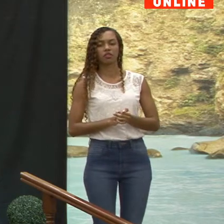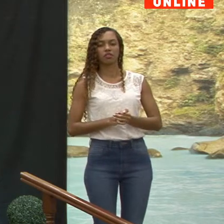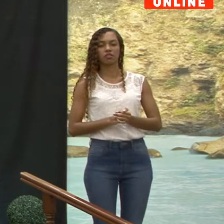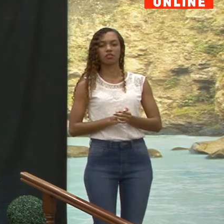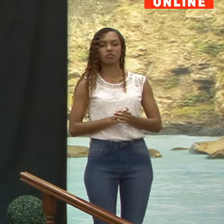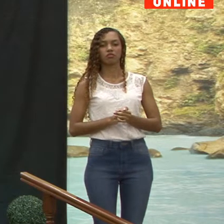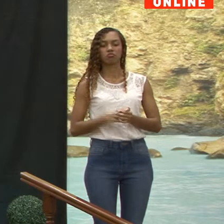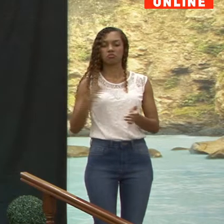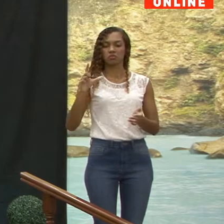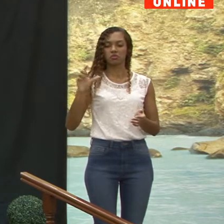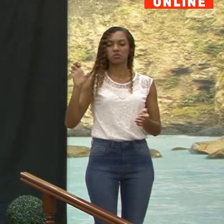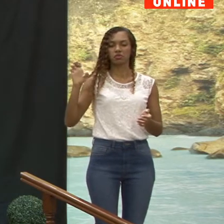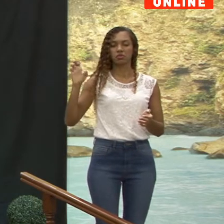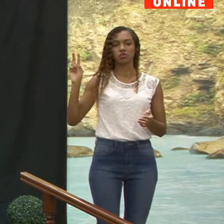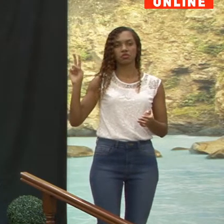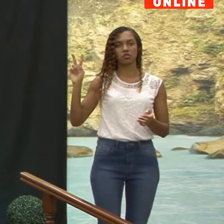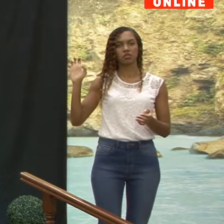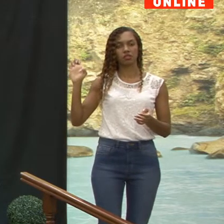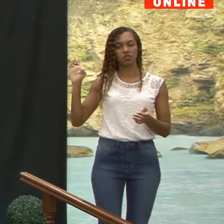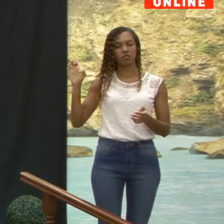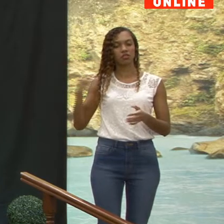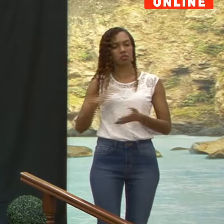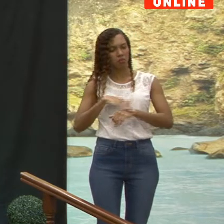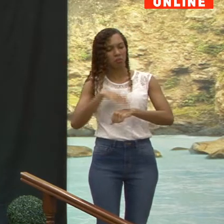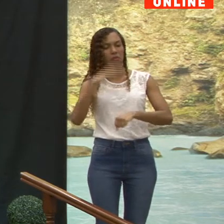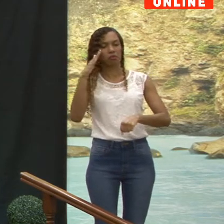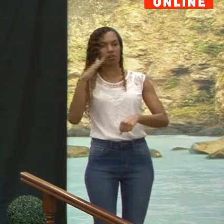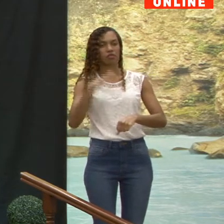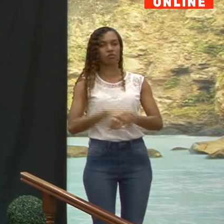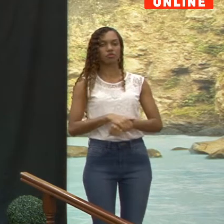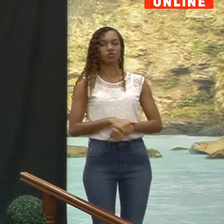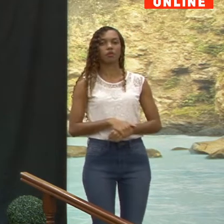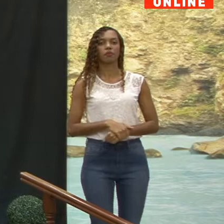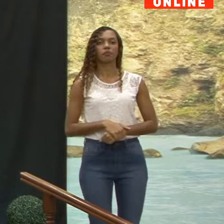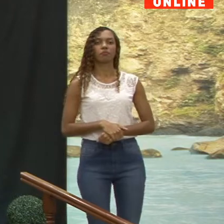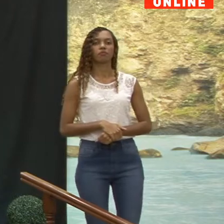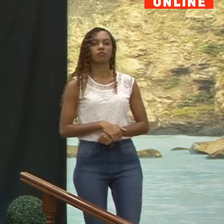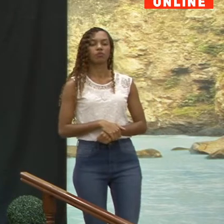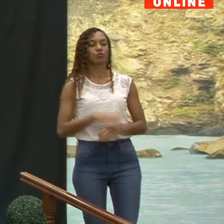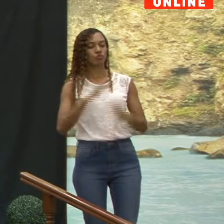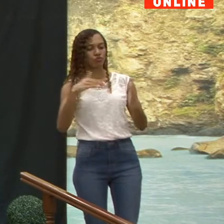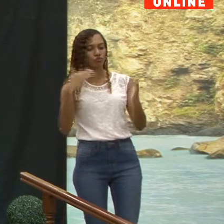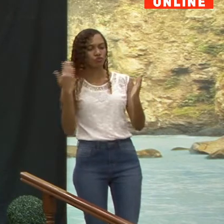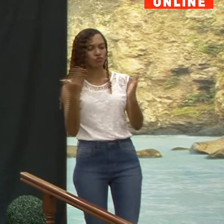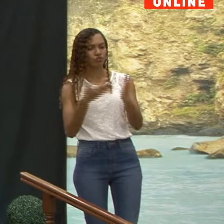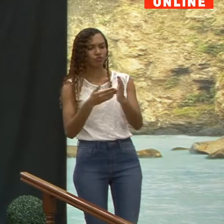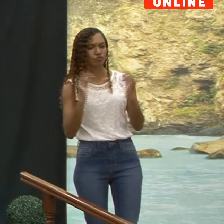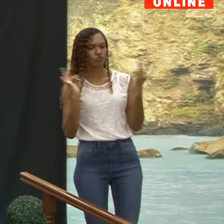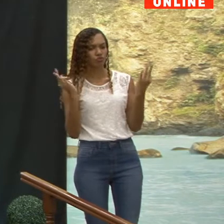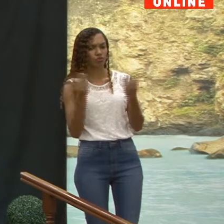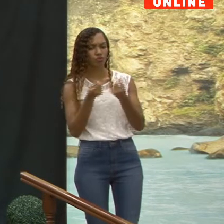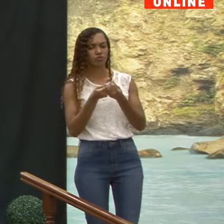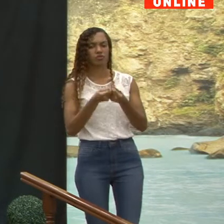O pastor da igreja, com os poucos cabelos que ele tinha, ficou em pé.